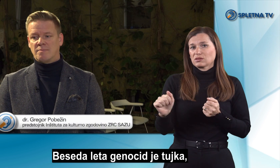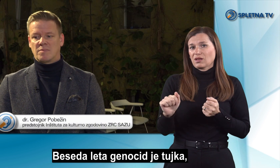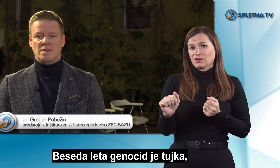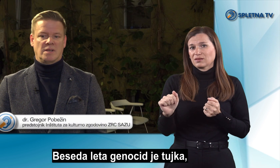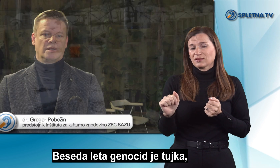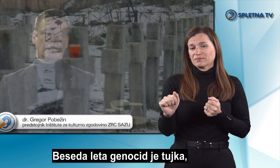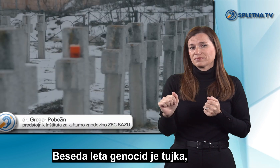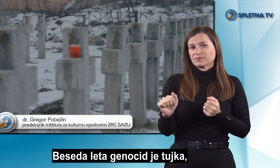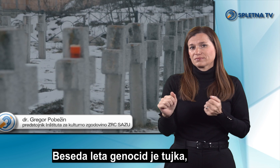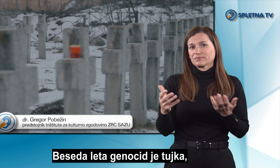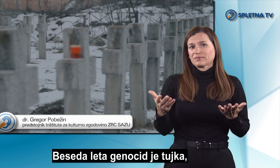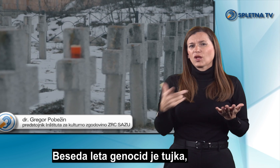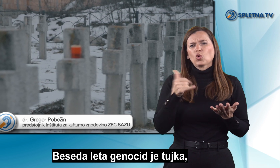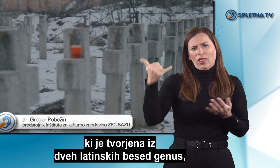je